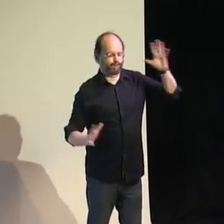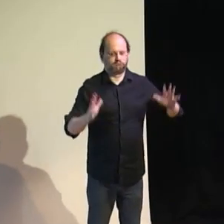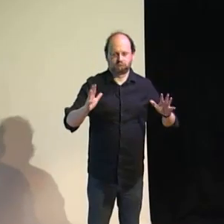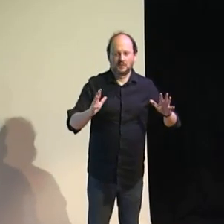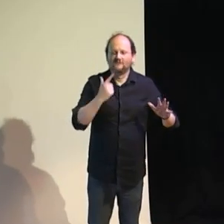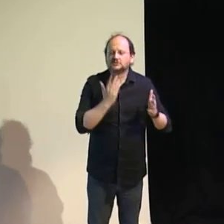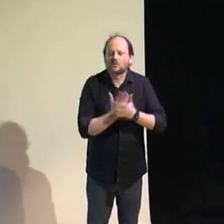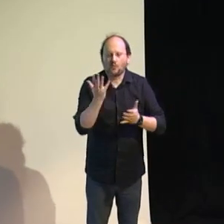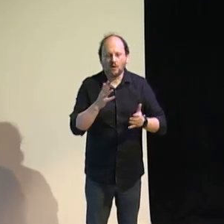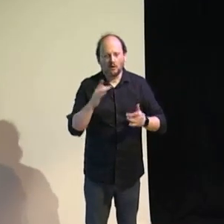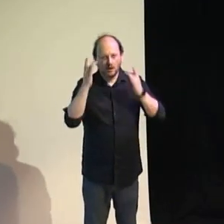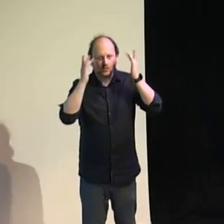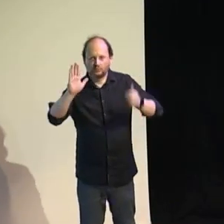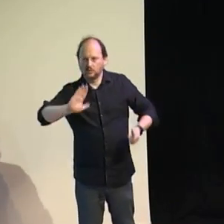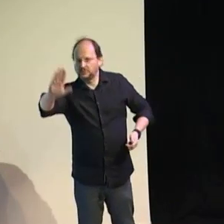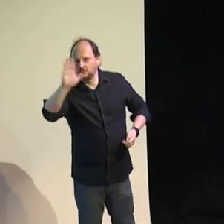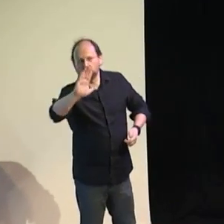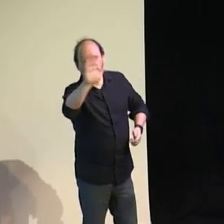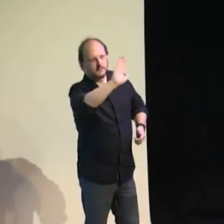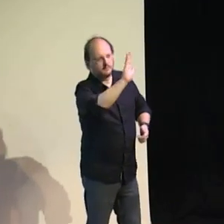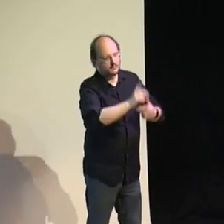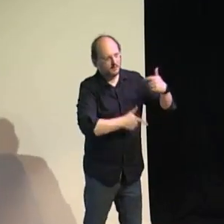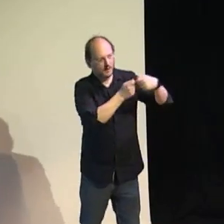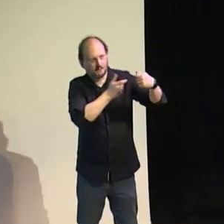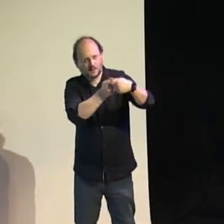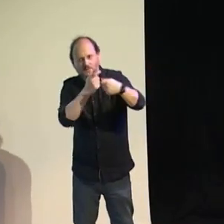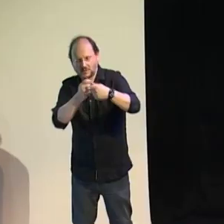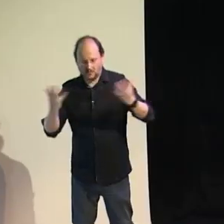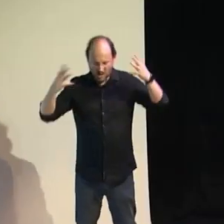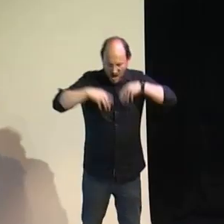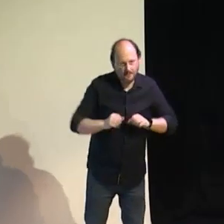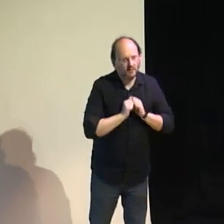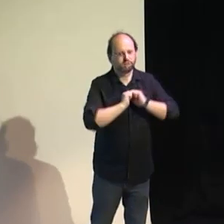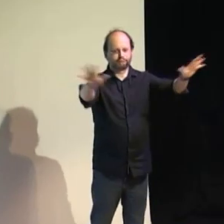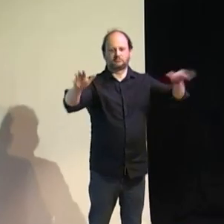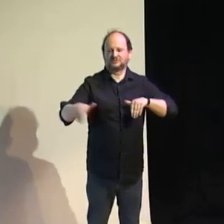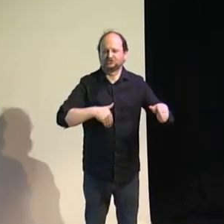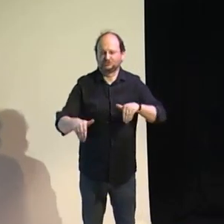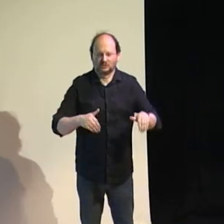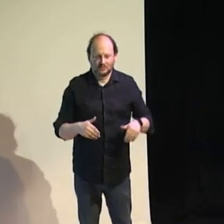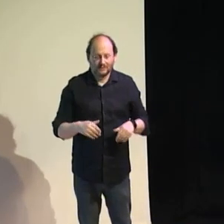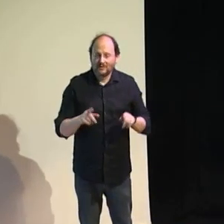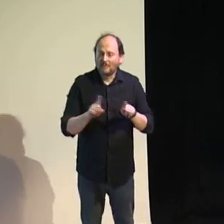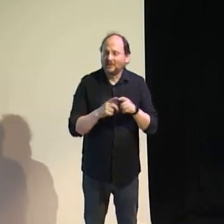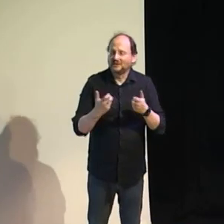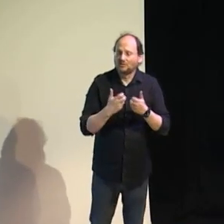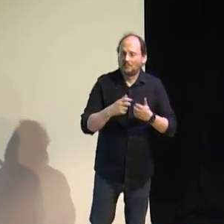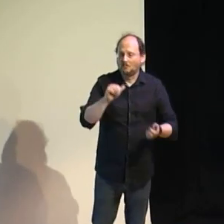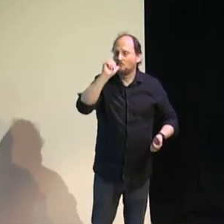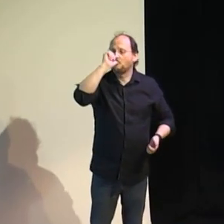du coup une formation pour pouvoir exercer le théâtre gestuel, parce qu'il fallait pouvoir s'adapter à un public qui était très varié